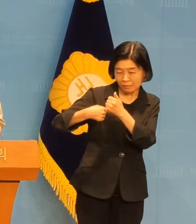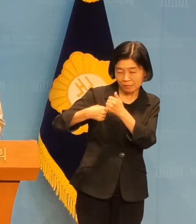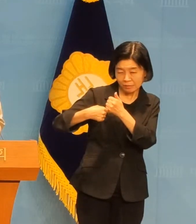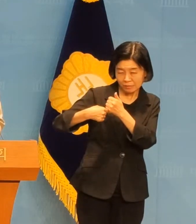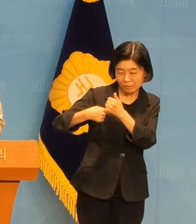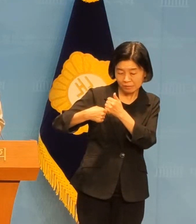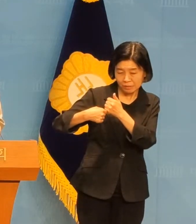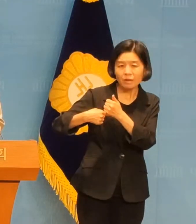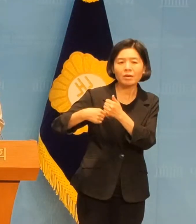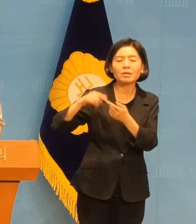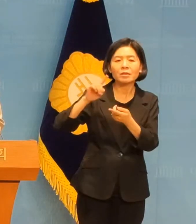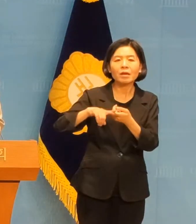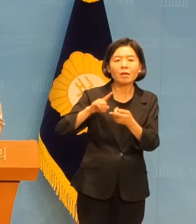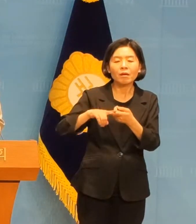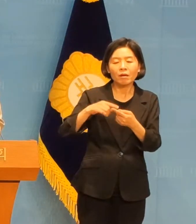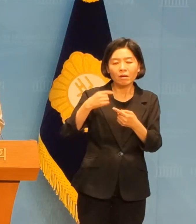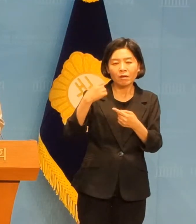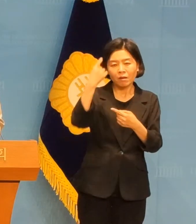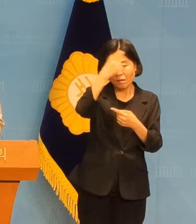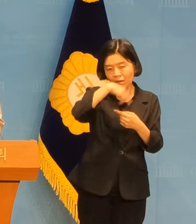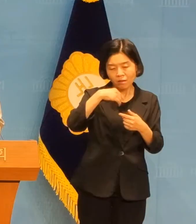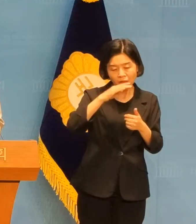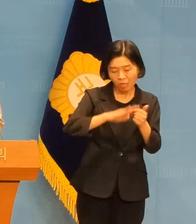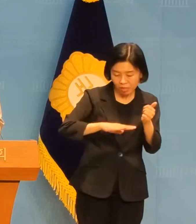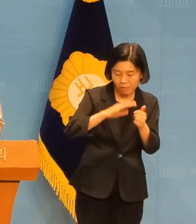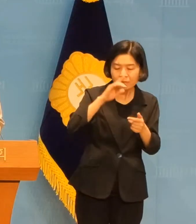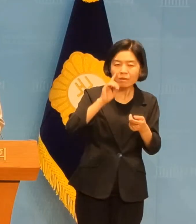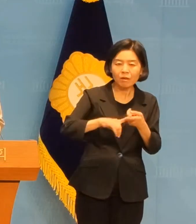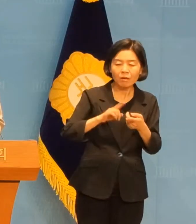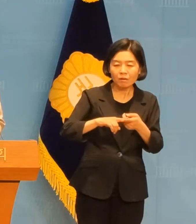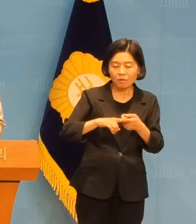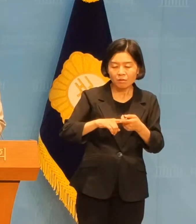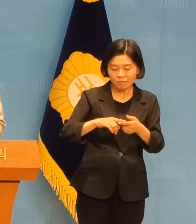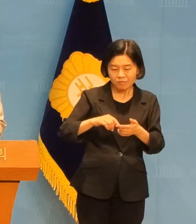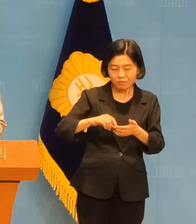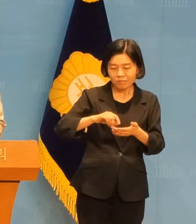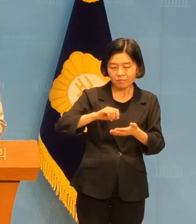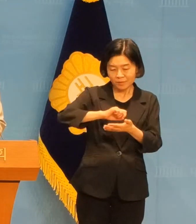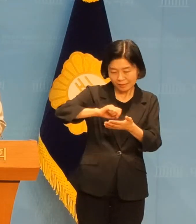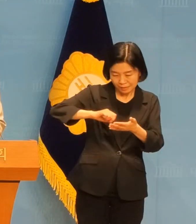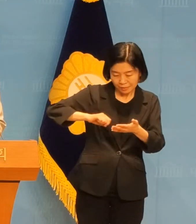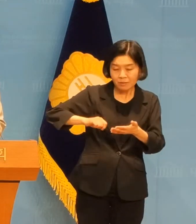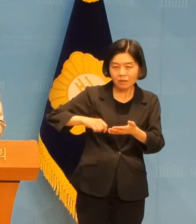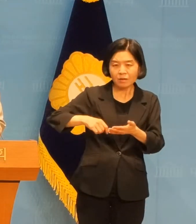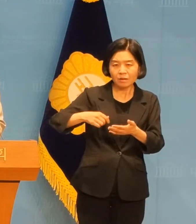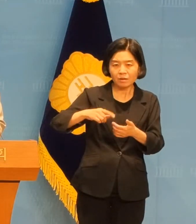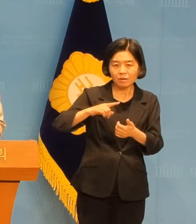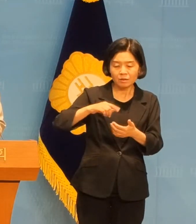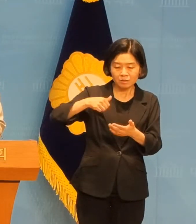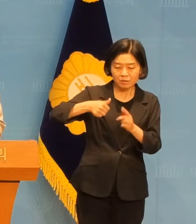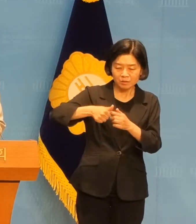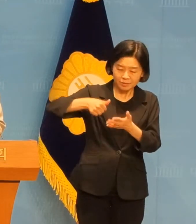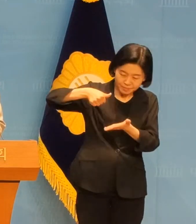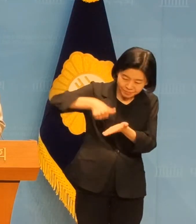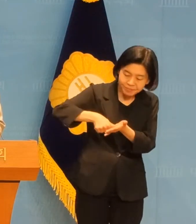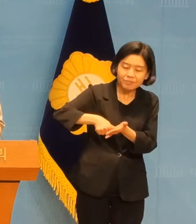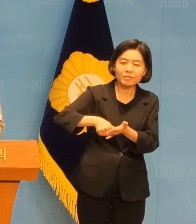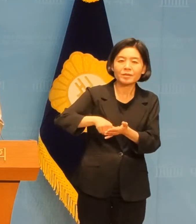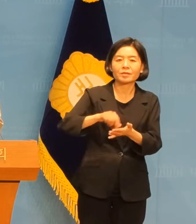대로 치욕스러운 상태에서 조서에 지장을 찍고 서명했다고